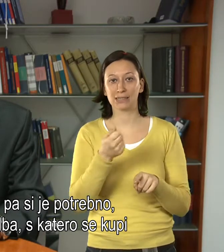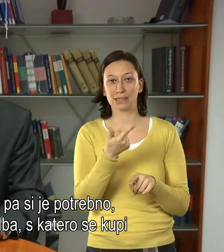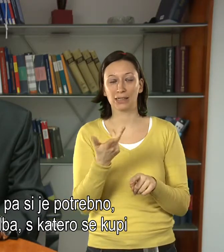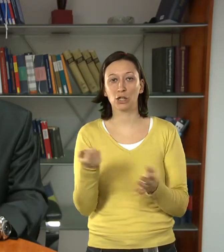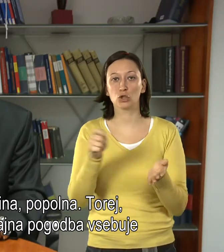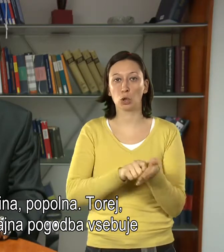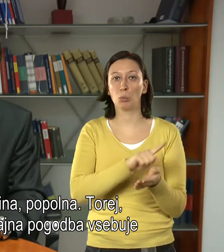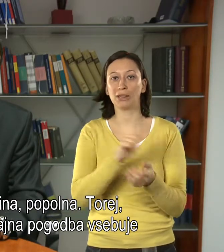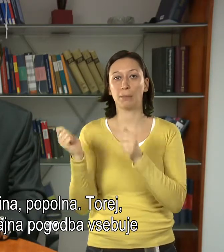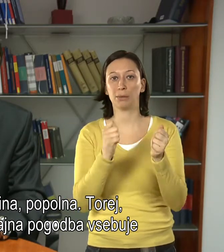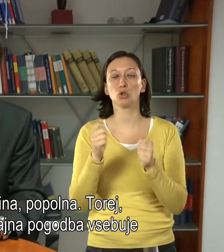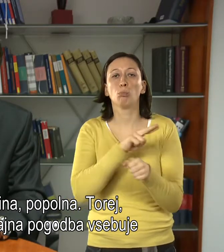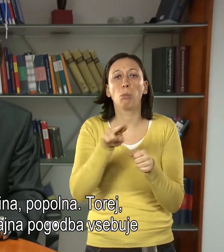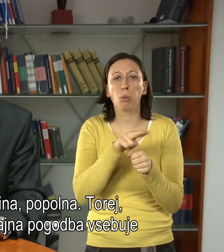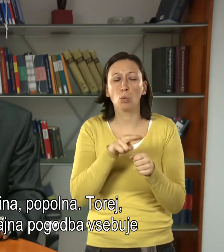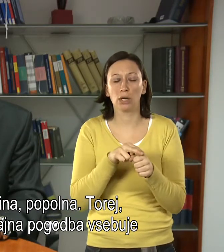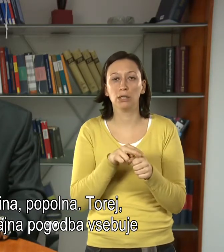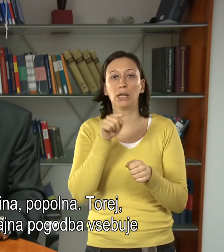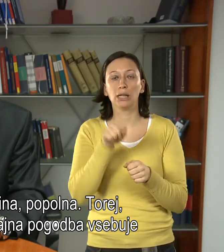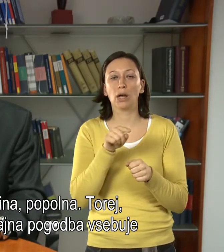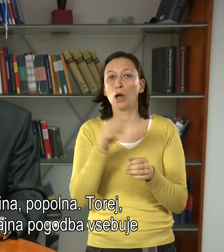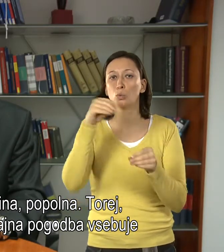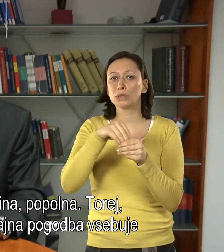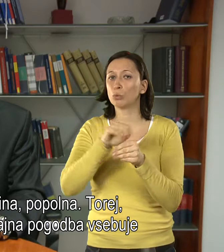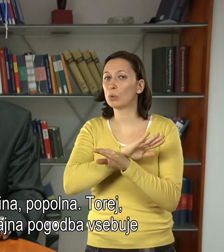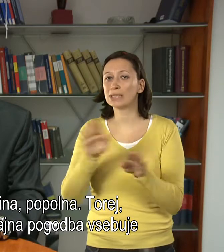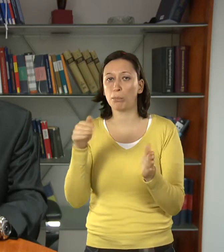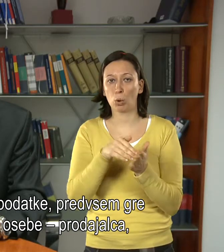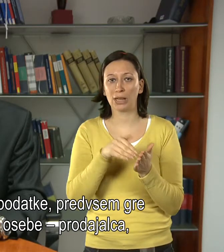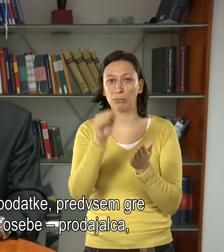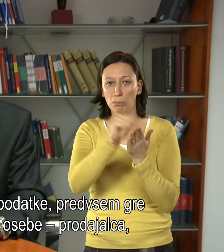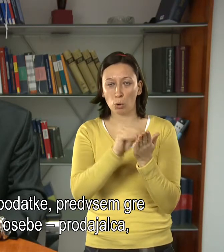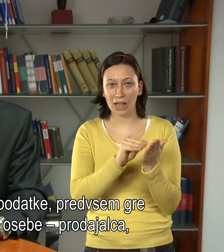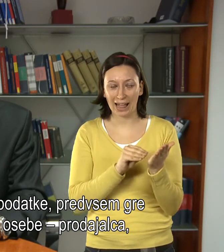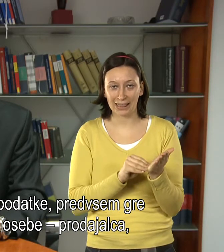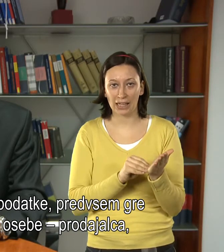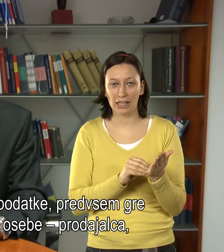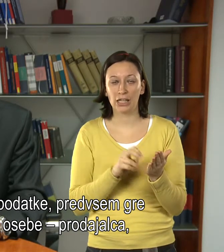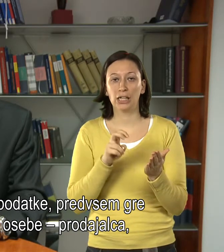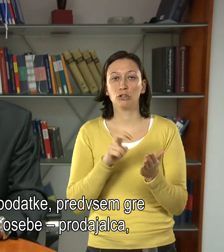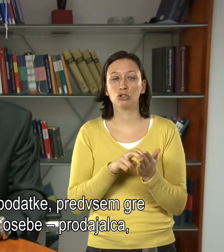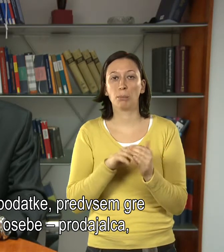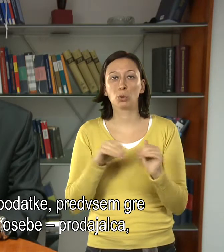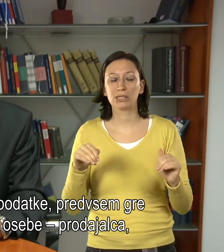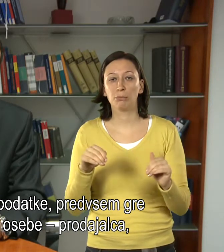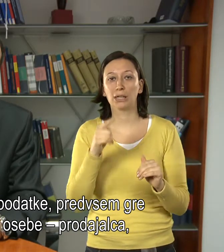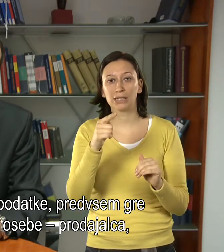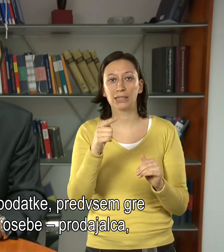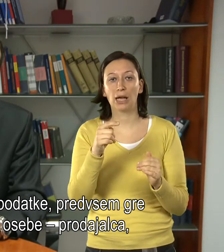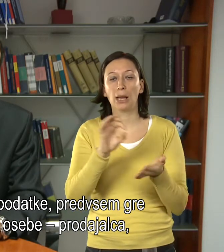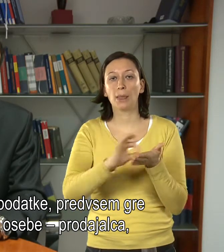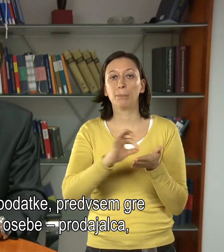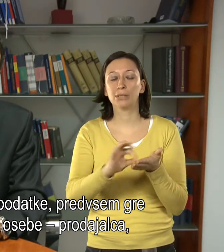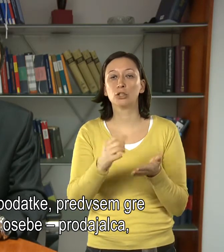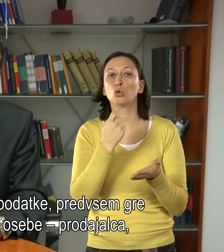se kupi nepremičnina, popolna. Torej, da vsebuje vse potrebne podatke, predvsem gre za